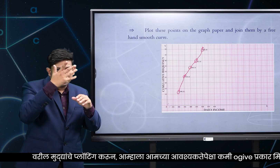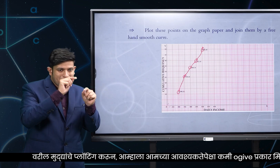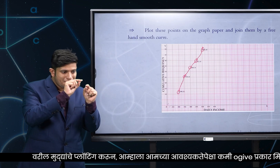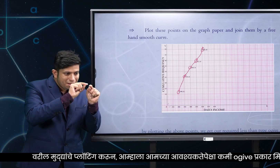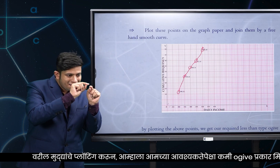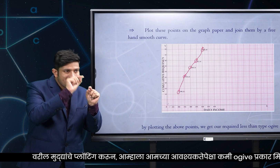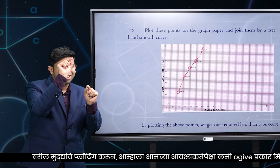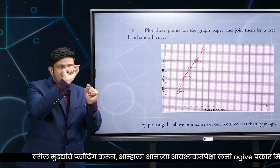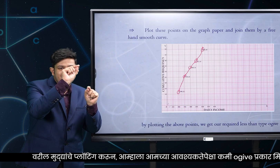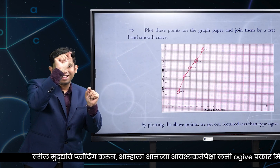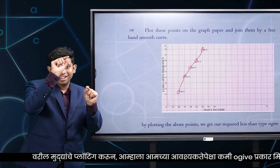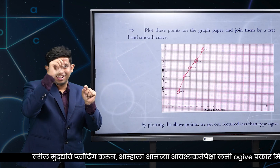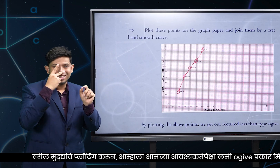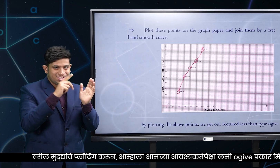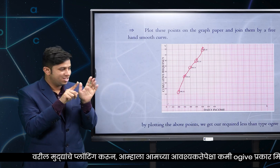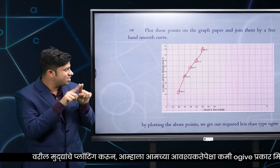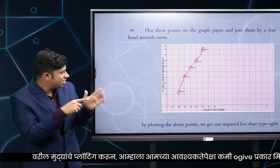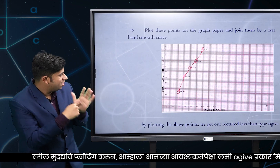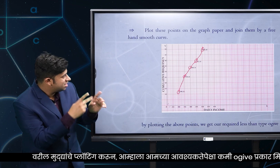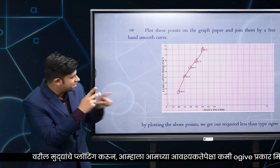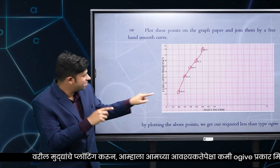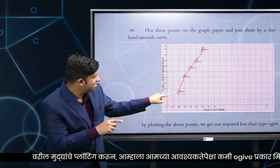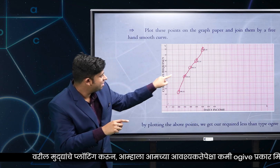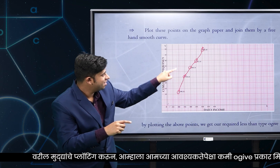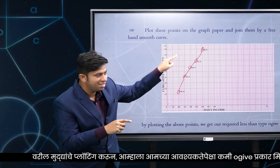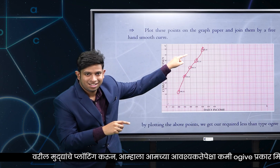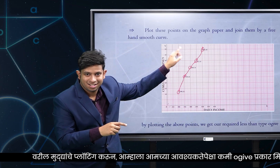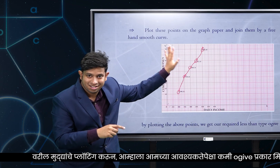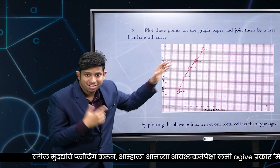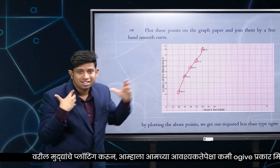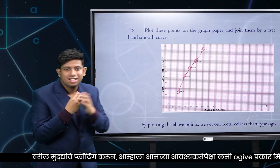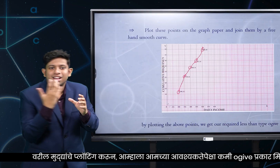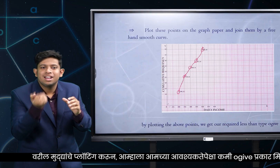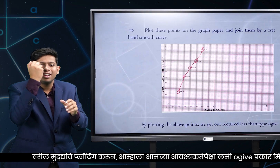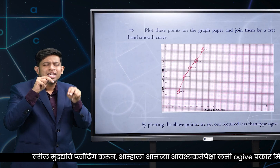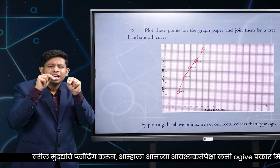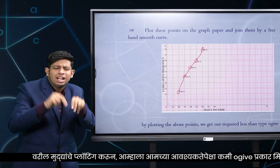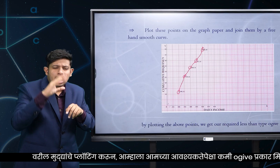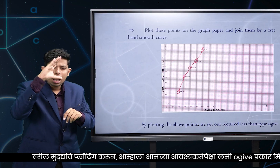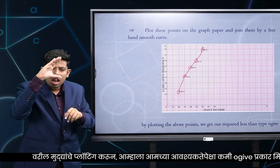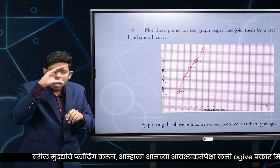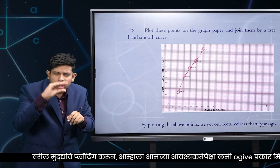वरील मुद्द्यांचे प्लॉटिंग करून आम्हाला आमच्या आवश्यकतेपेक्षा कमी ऑगिव्ह प्रकार मिळतात.